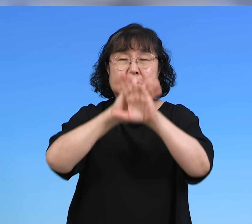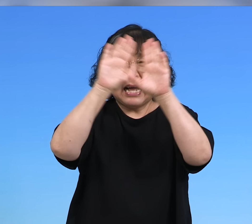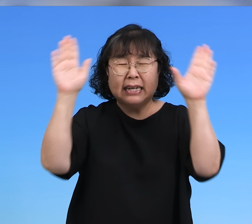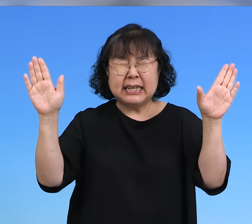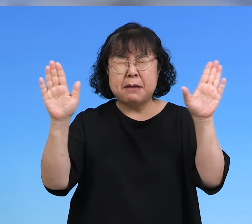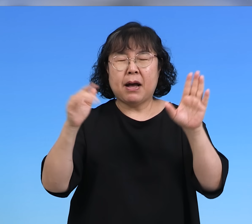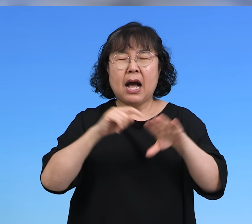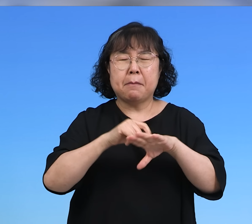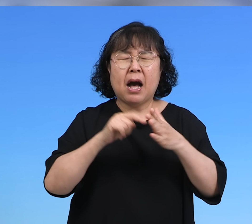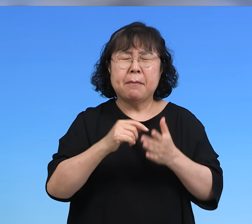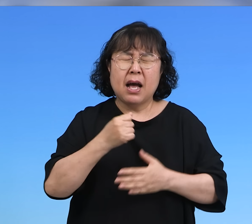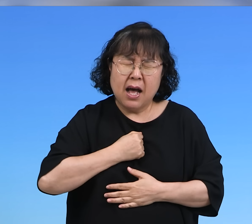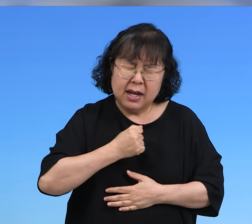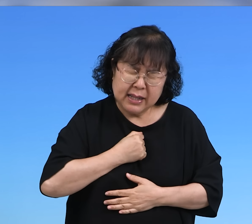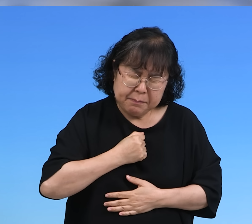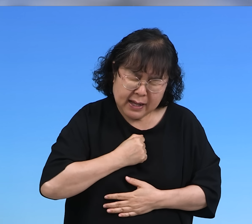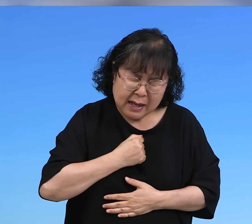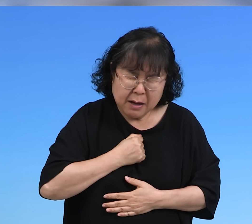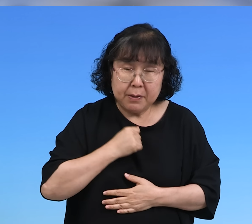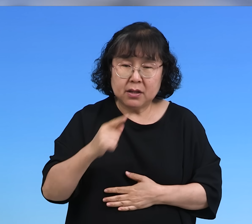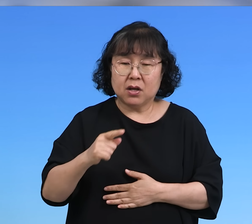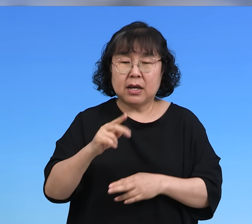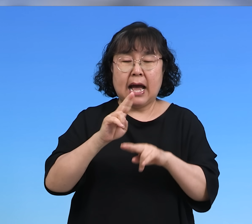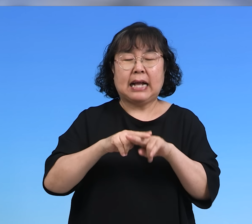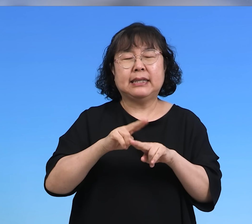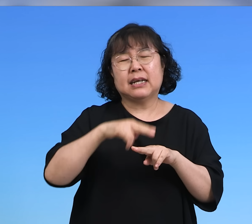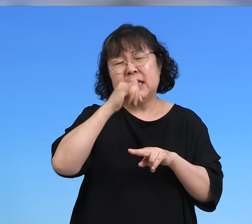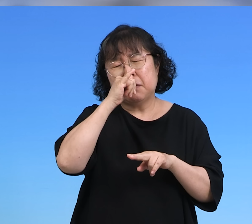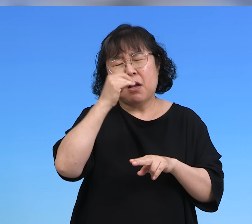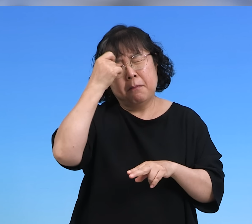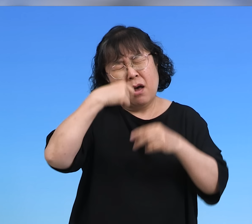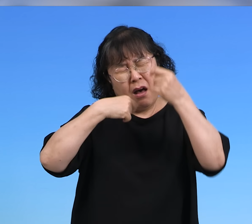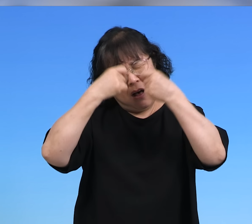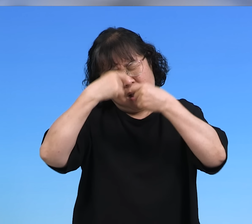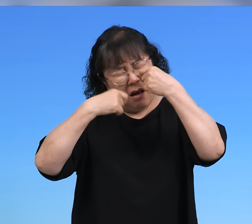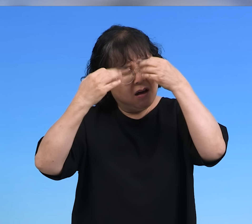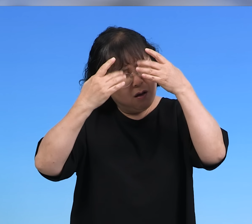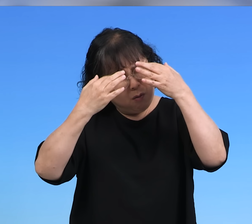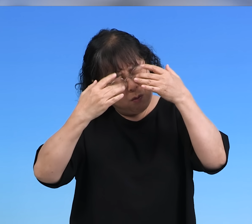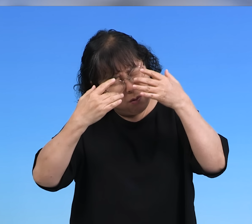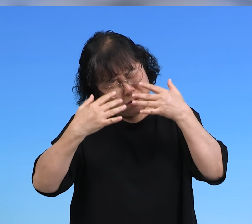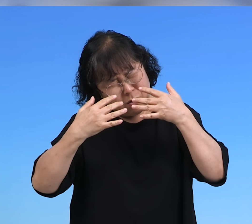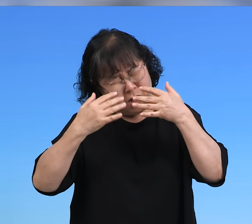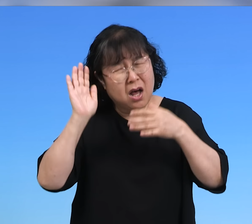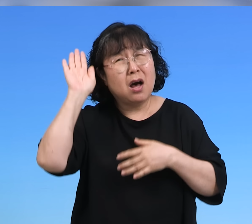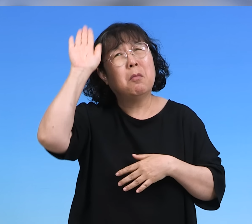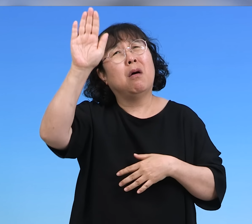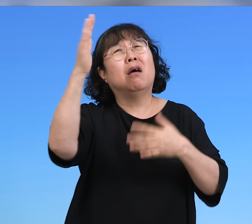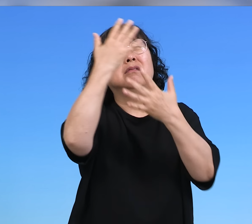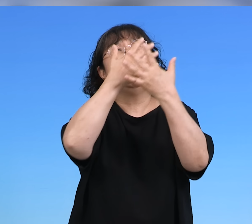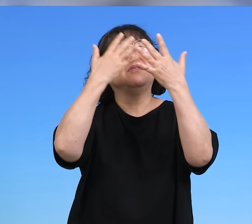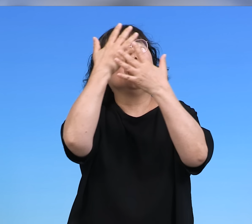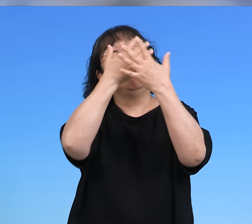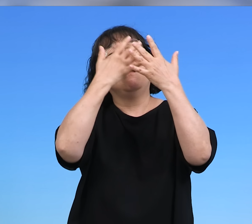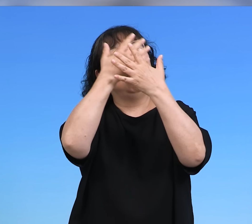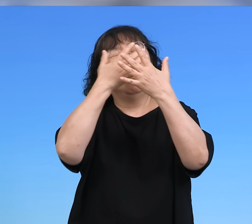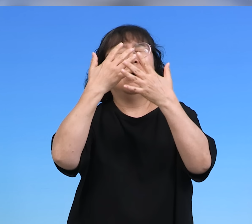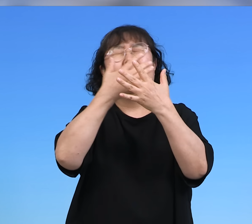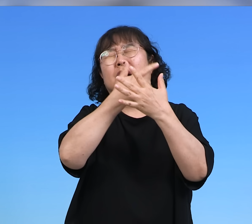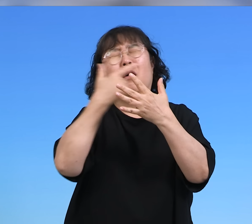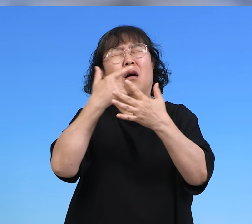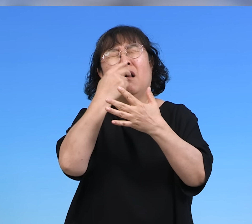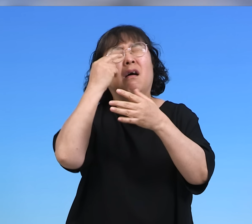이제 낮에 답답해가지고 이게 가운데 앉아 있으면 그렇게 눈물이 나더라고요. 이게 앞으로 어떻게 해야 되나, 이게 지금